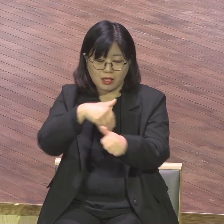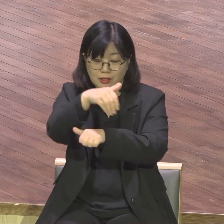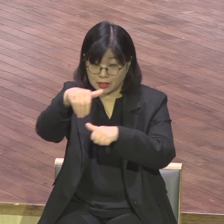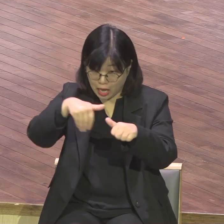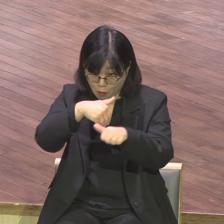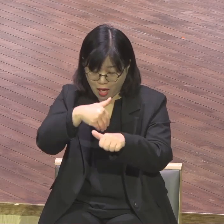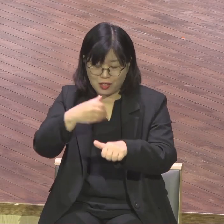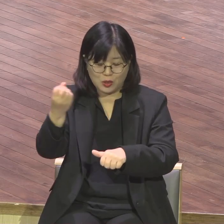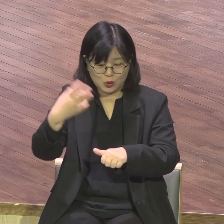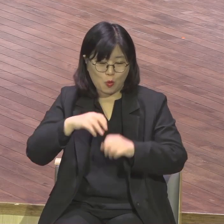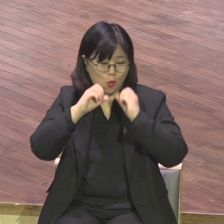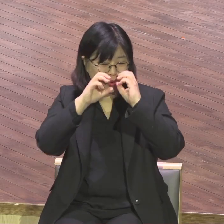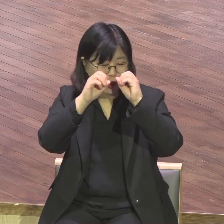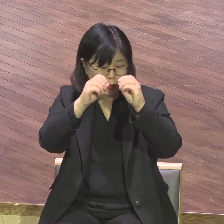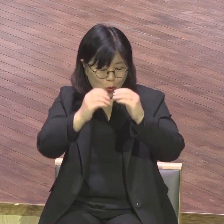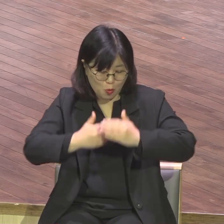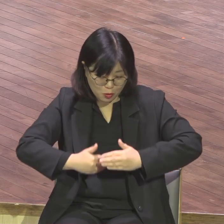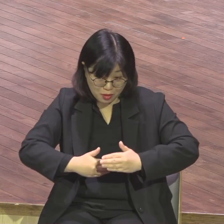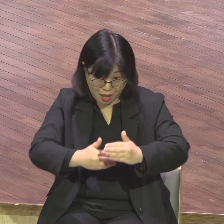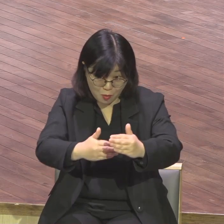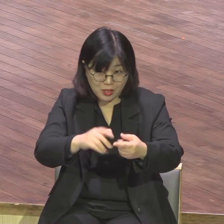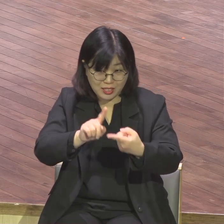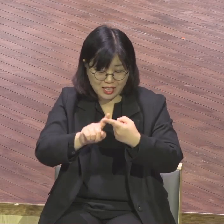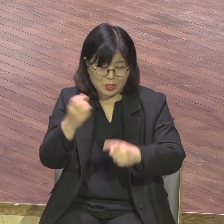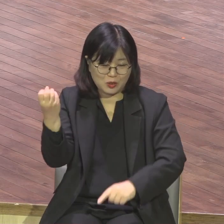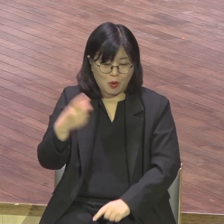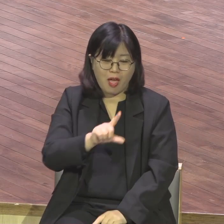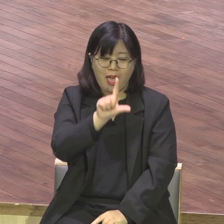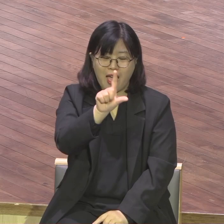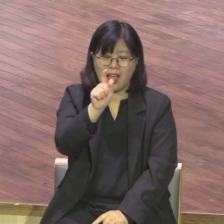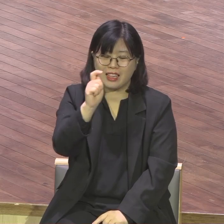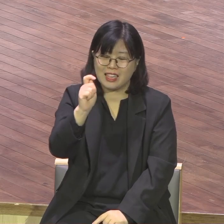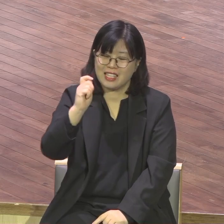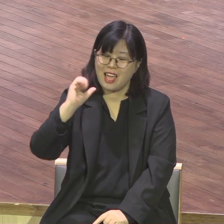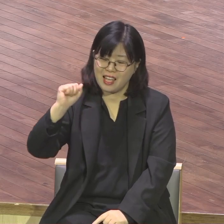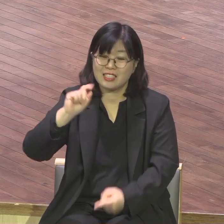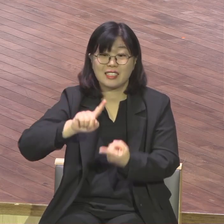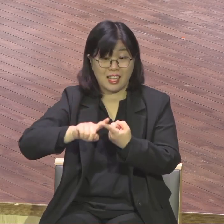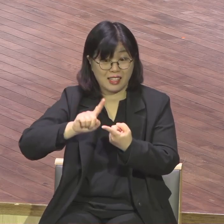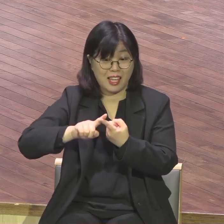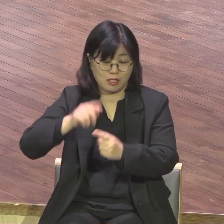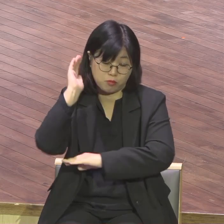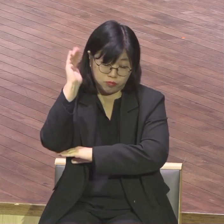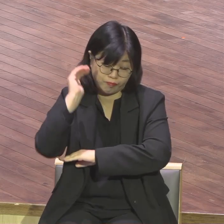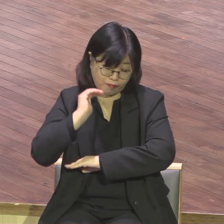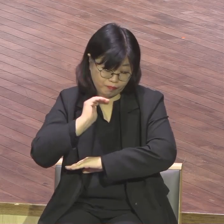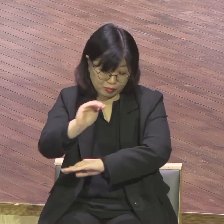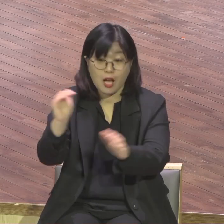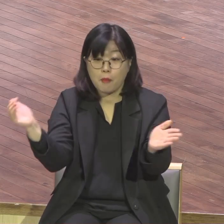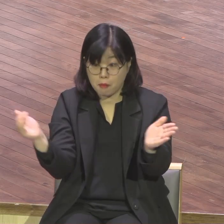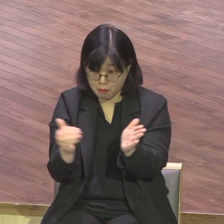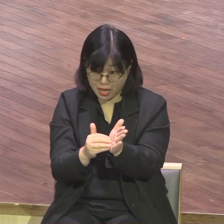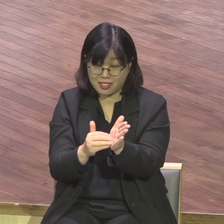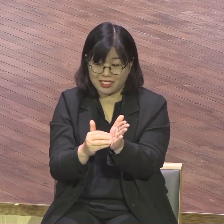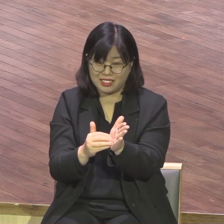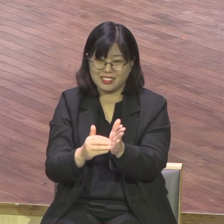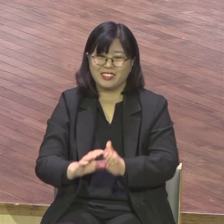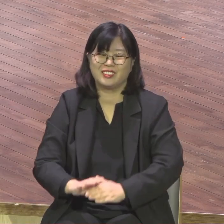진행된 전도 캠프와 RTS에 대해서 상세하게 말씀을 드렸습니다. 이번